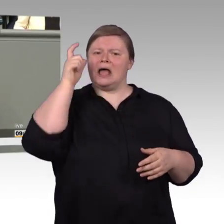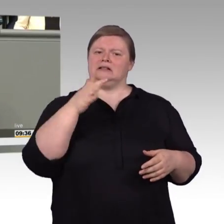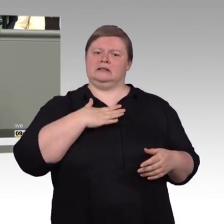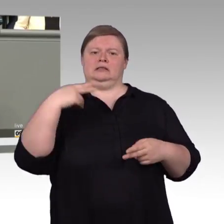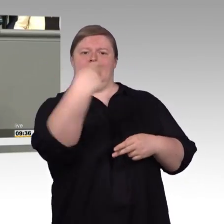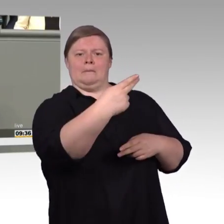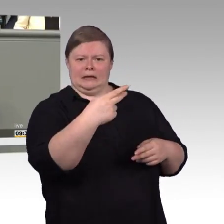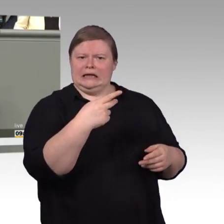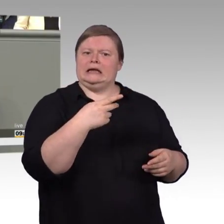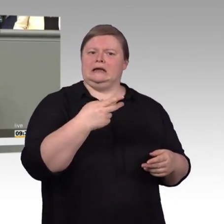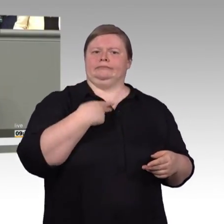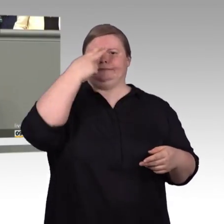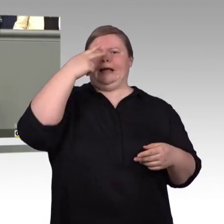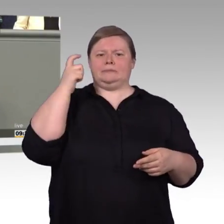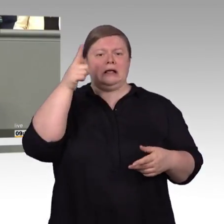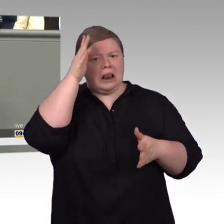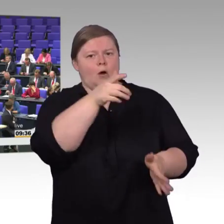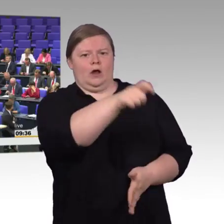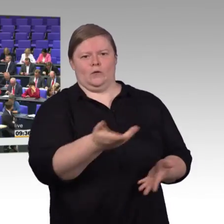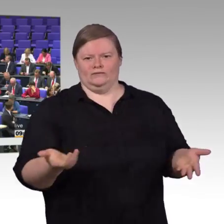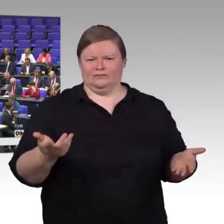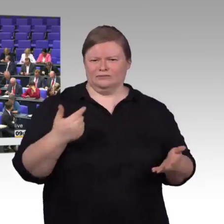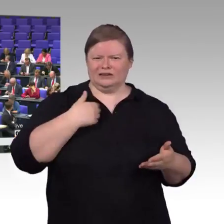ineffektiven Entwurf ab. Vielen Dank.